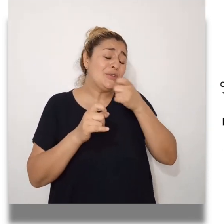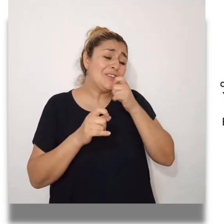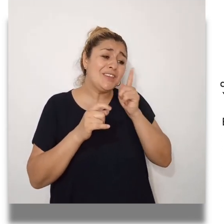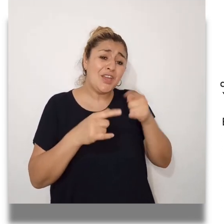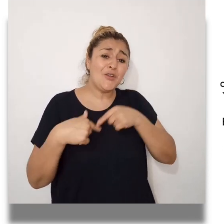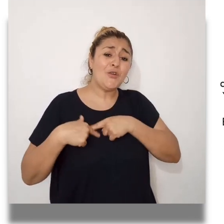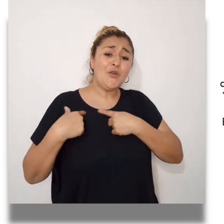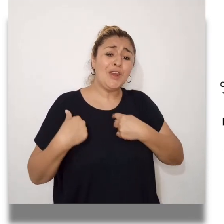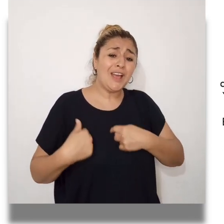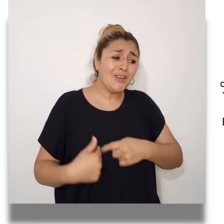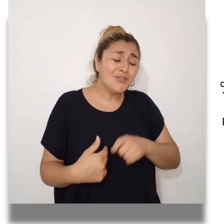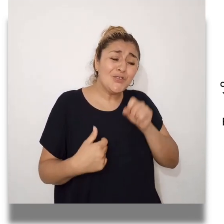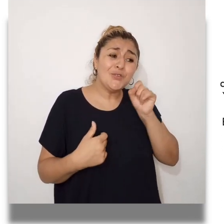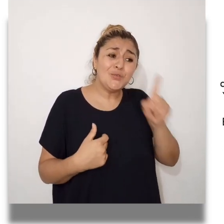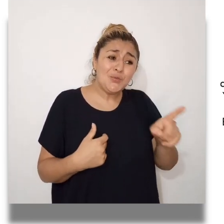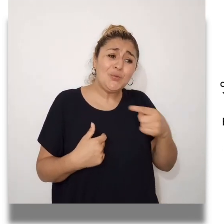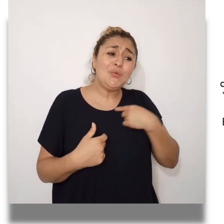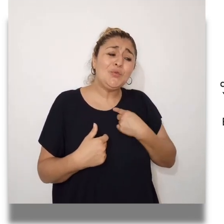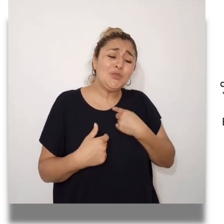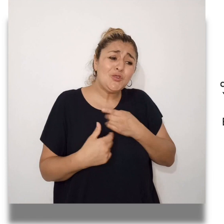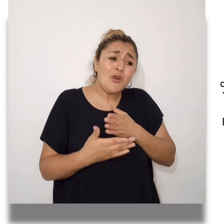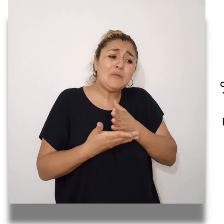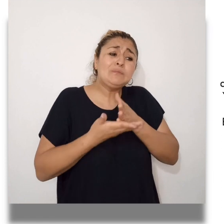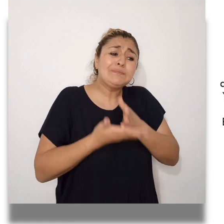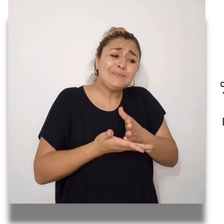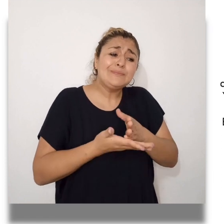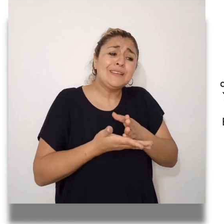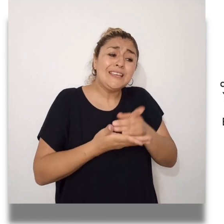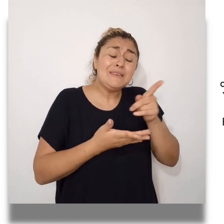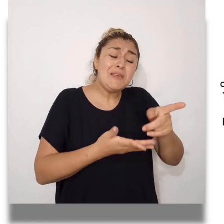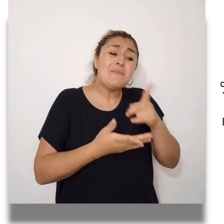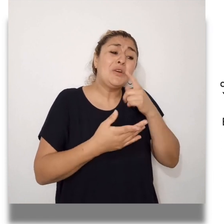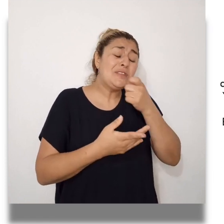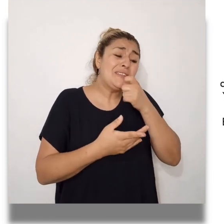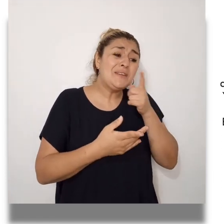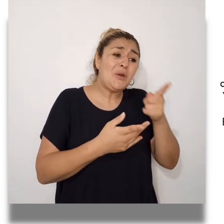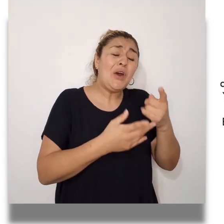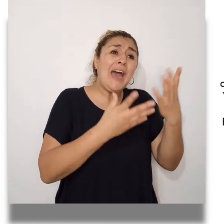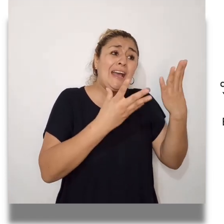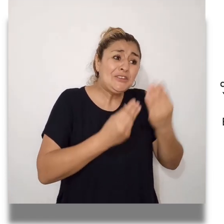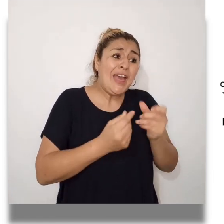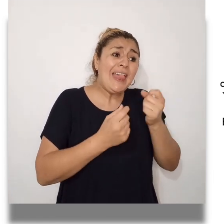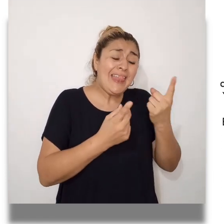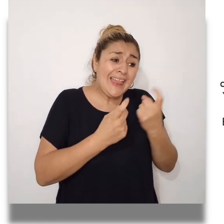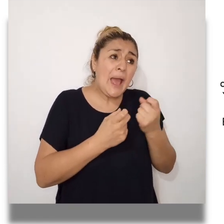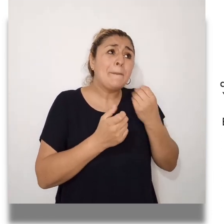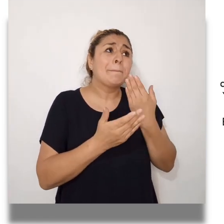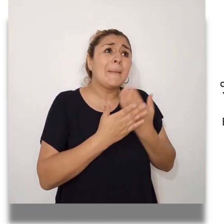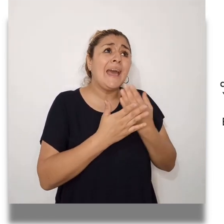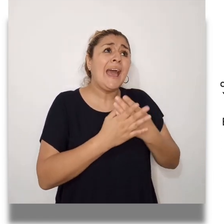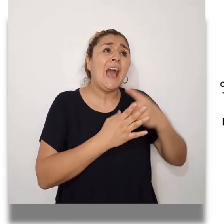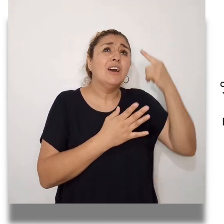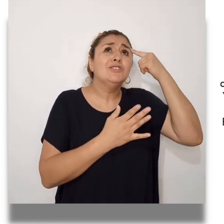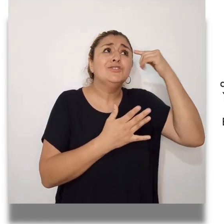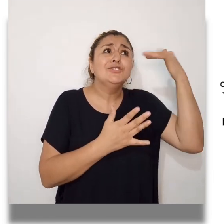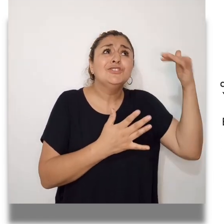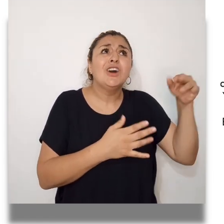prudencia, si clamares a la inteligencia y a la prudencia dieres tu